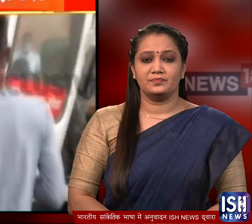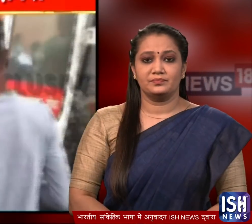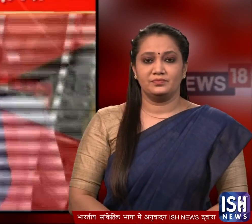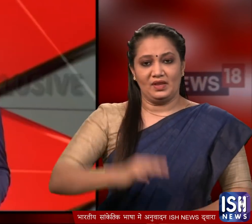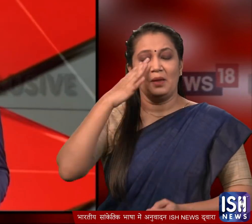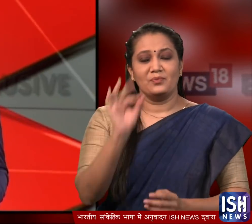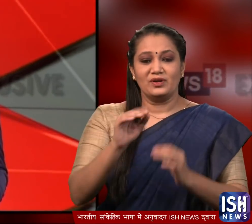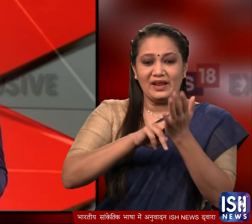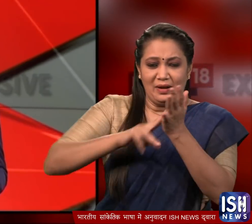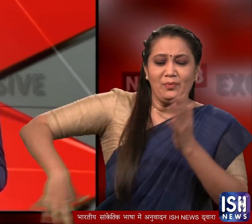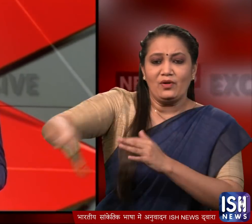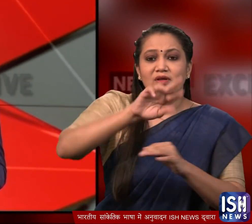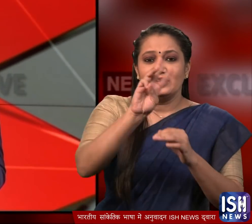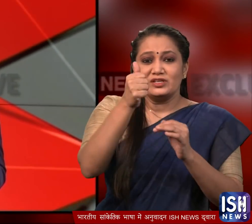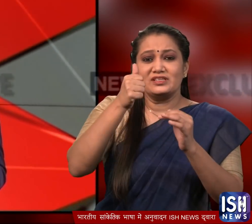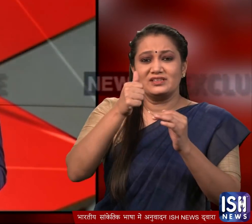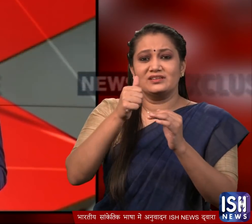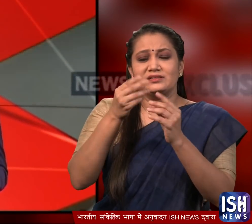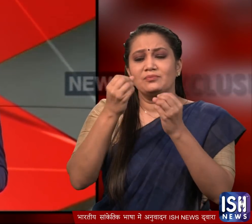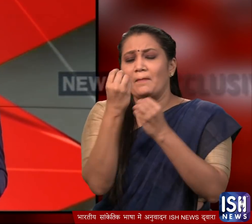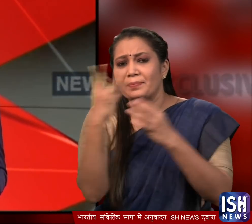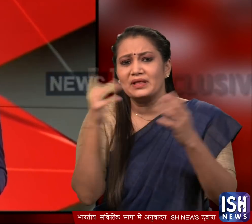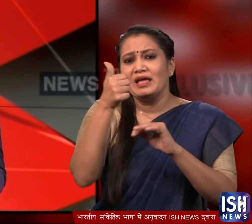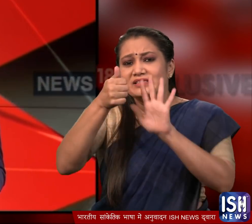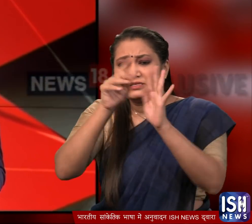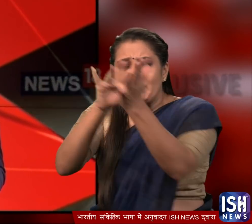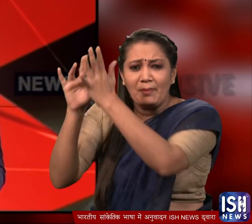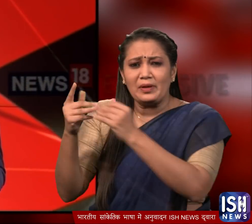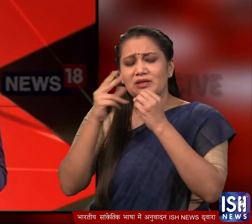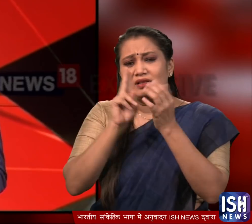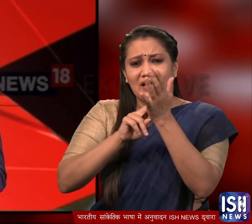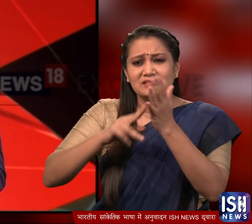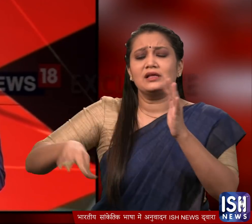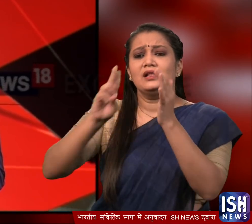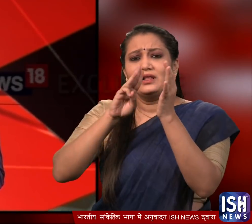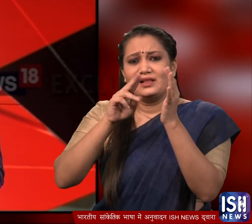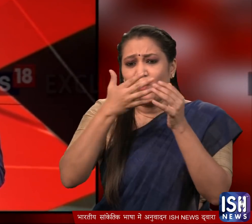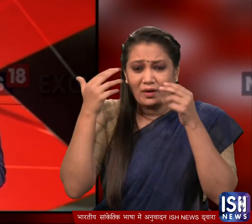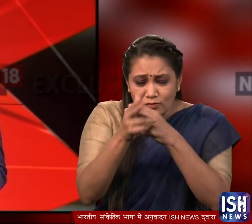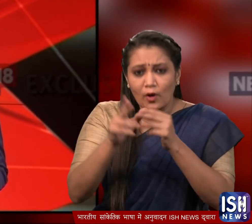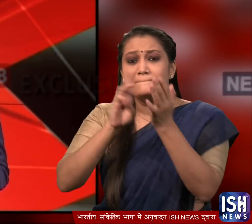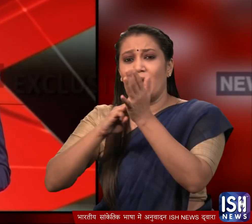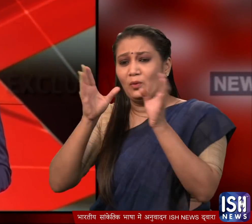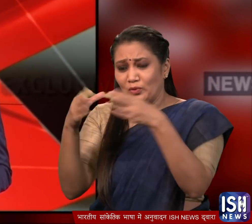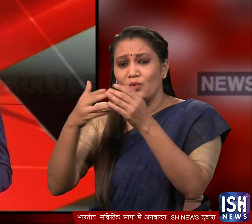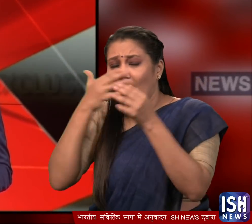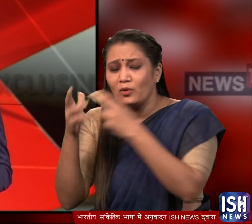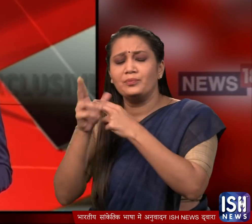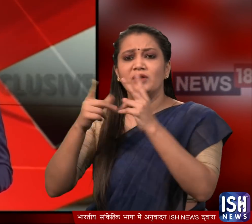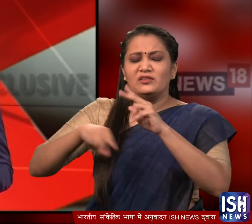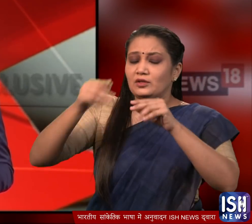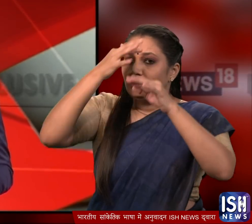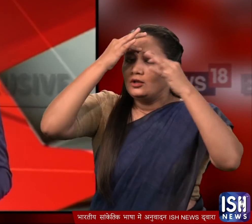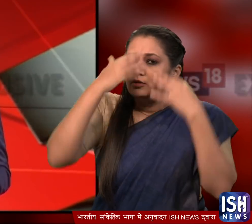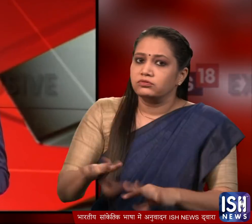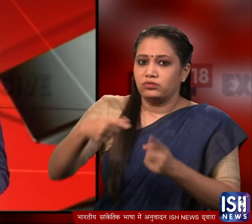गई। सौभाग्य की बात है कि नारायणपुर छत्तीसगढ़ के उन आधा दर्जन जिलों में एक है जहां नक्सलियों और माओवादियों ने सरकार और वहां के आदिवासी